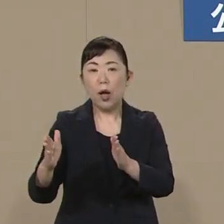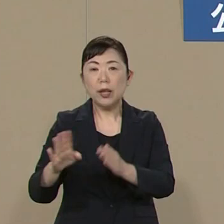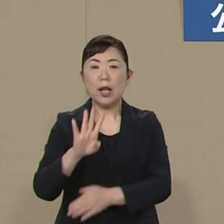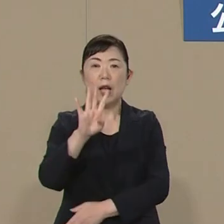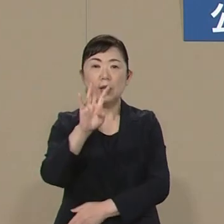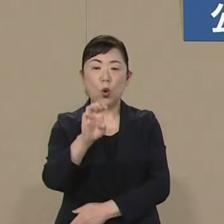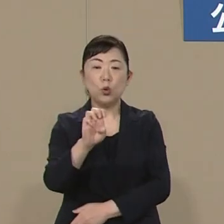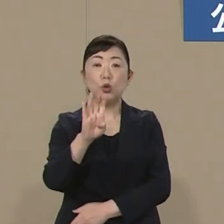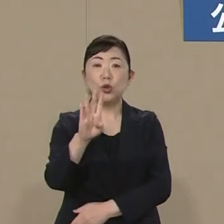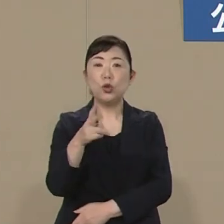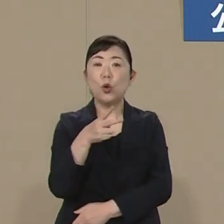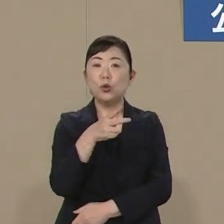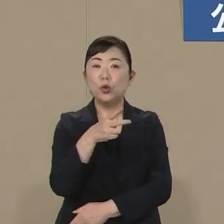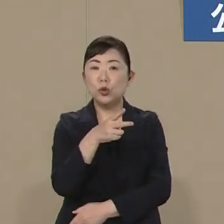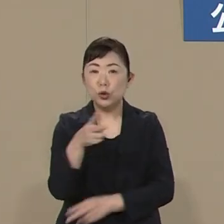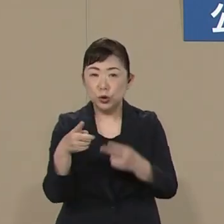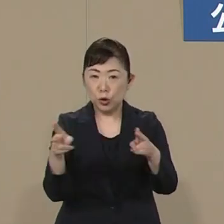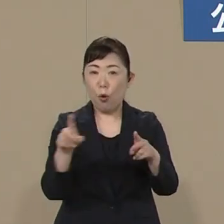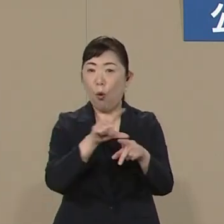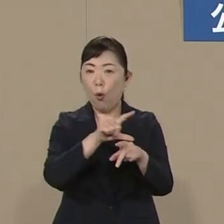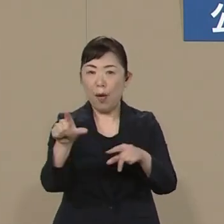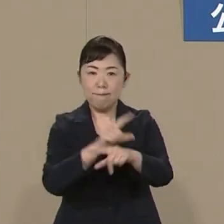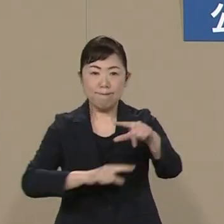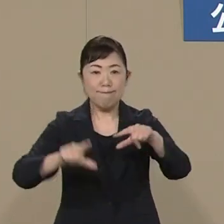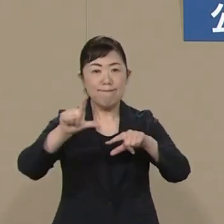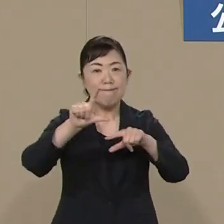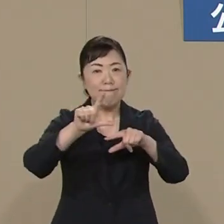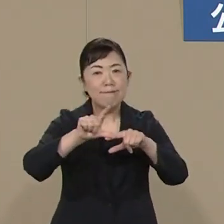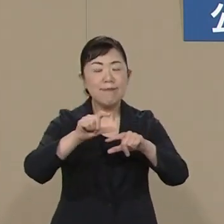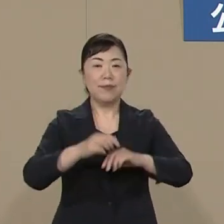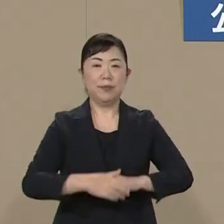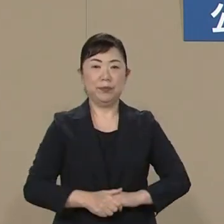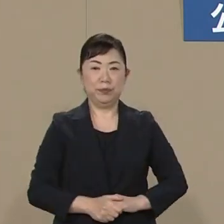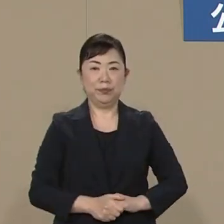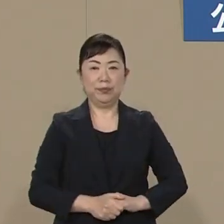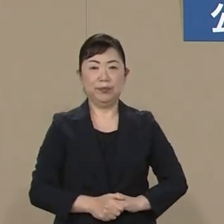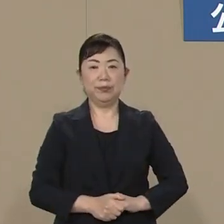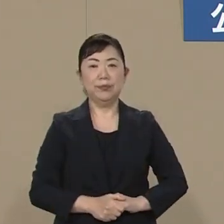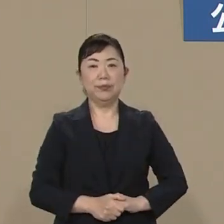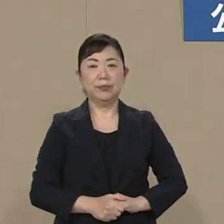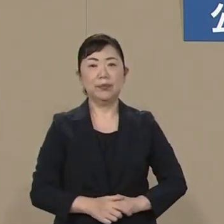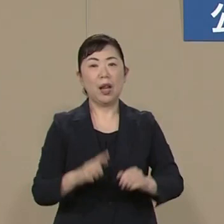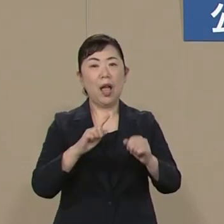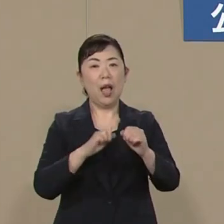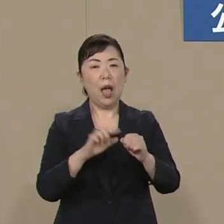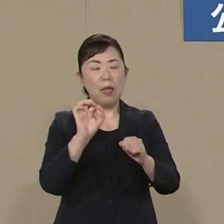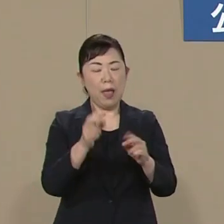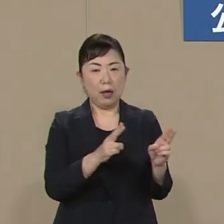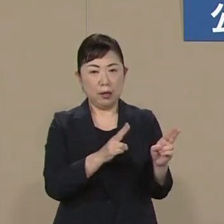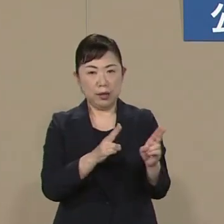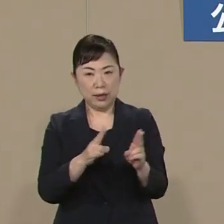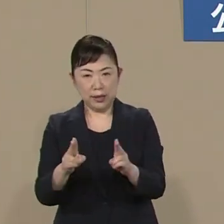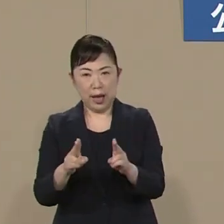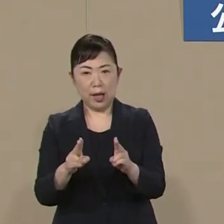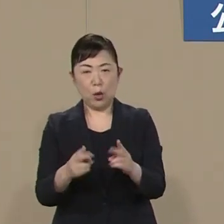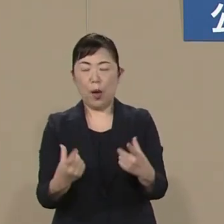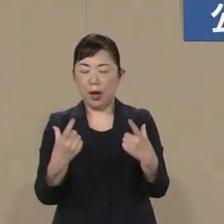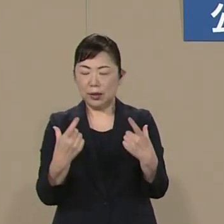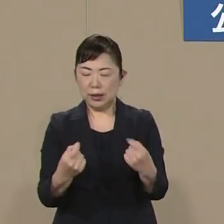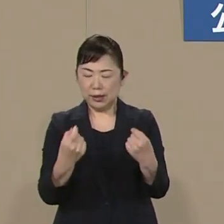6年間で44兆円積み増すことができましたこうして年金制度は